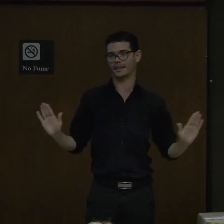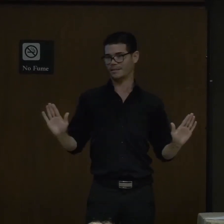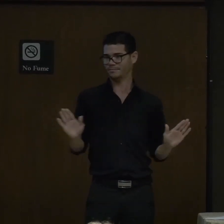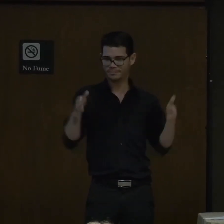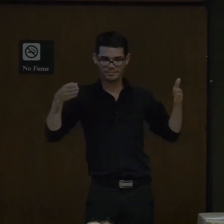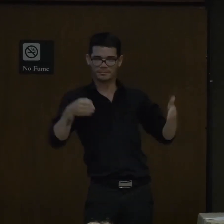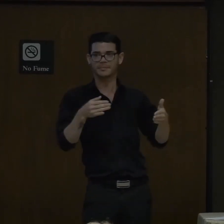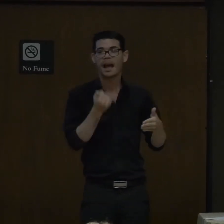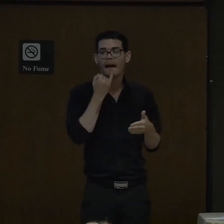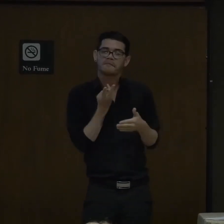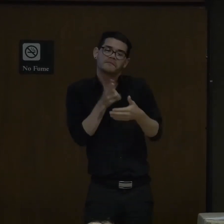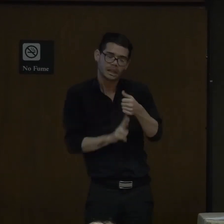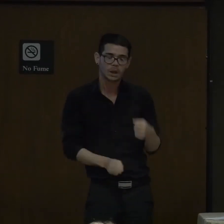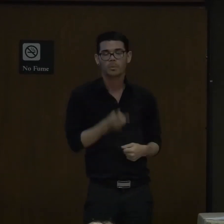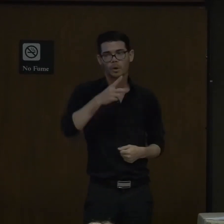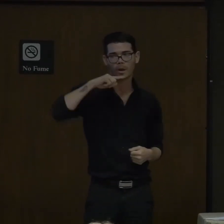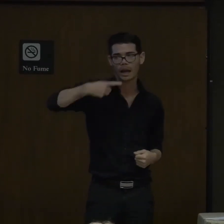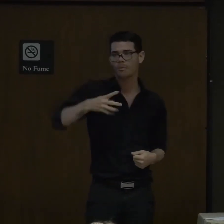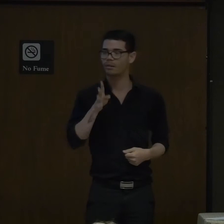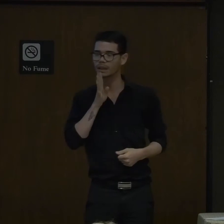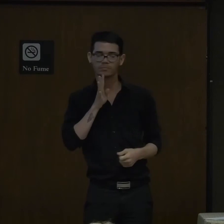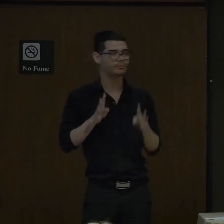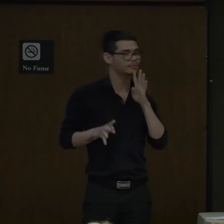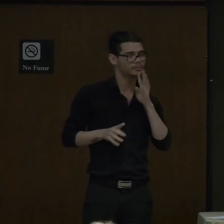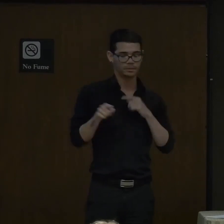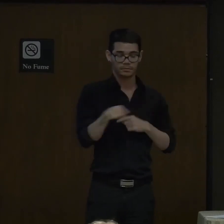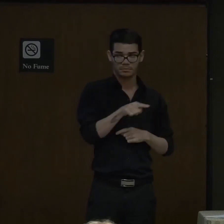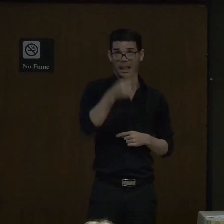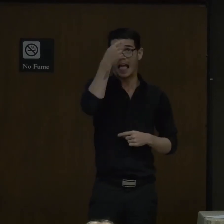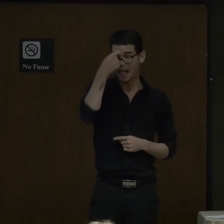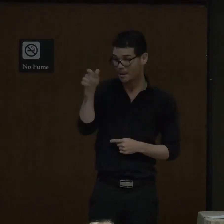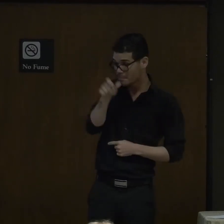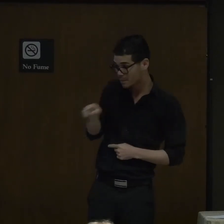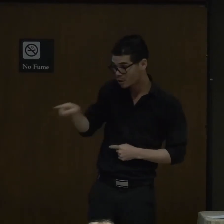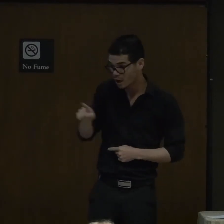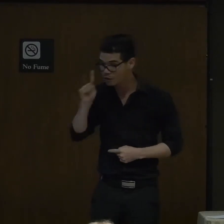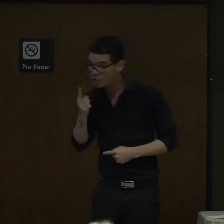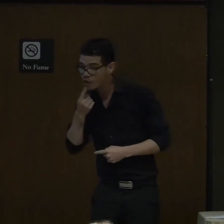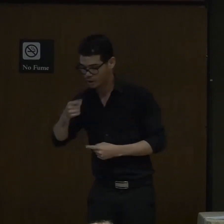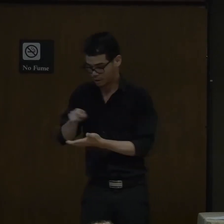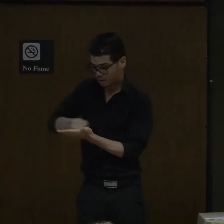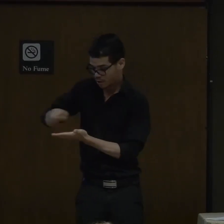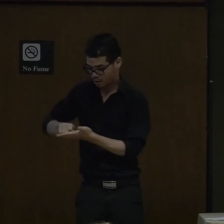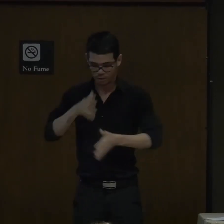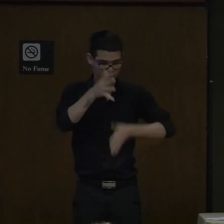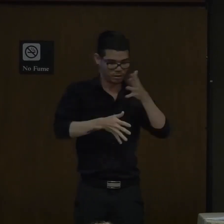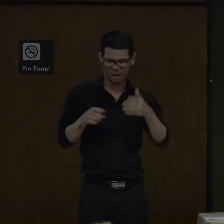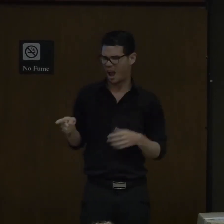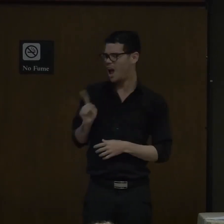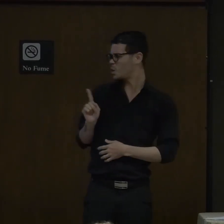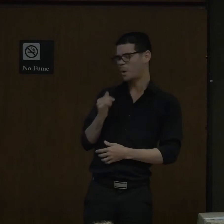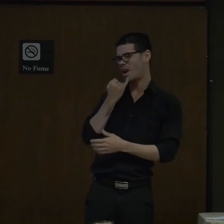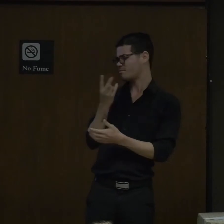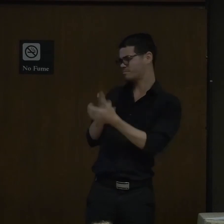siquiera el bilingüismo entre personas sordas o el bilingüismo entre personas que conocen una lengua hablada y una lengua señada, como